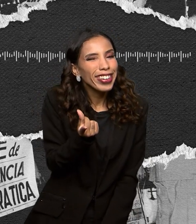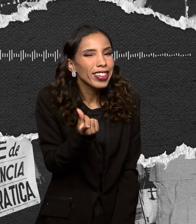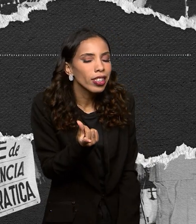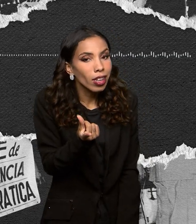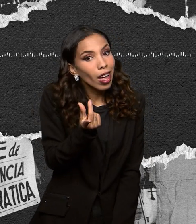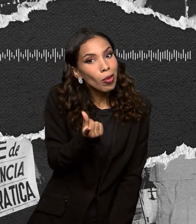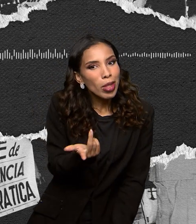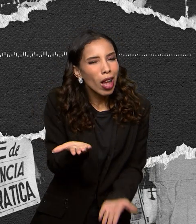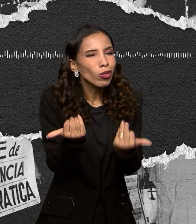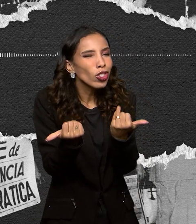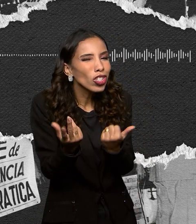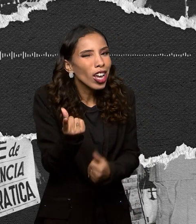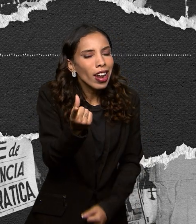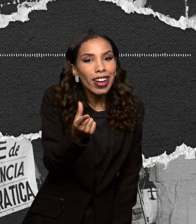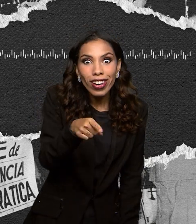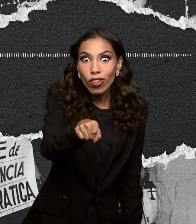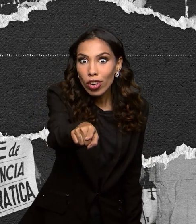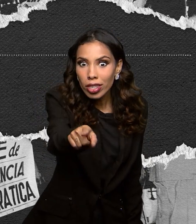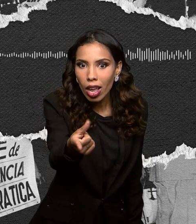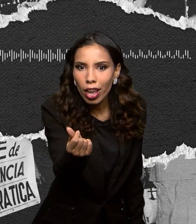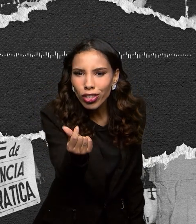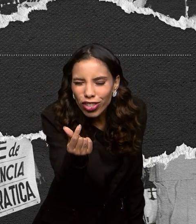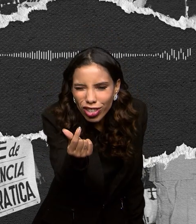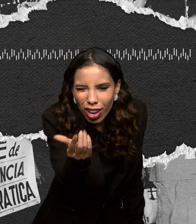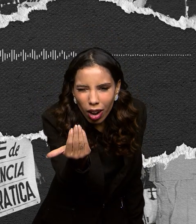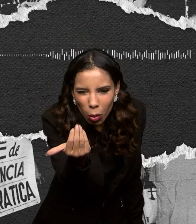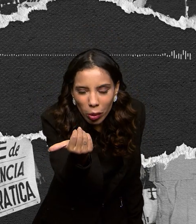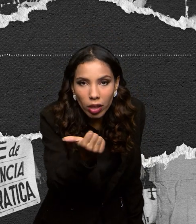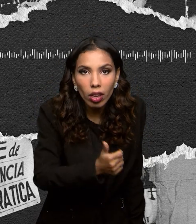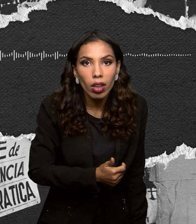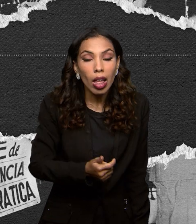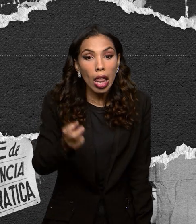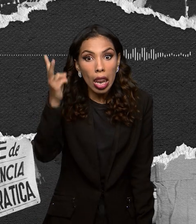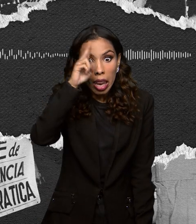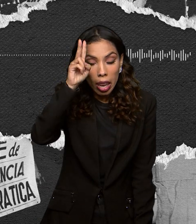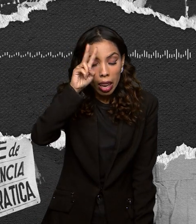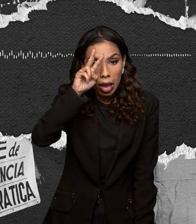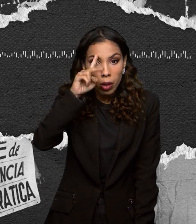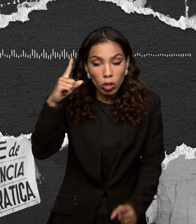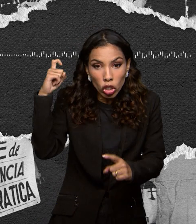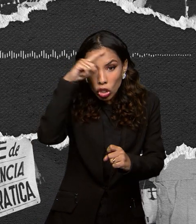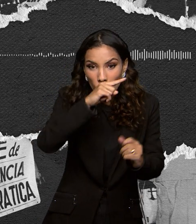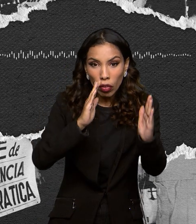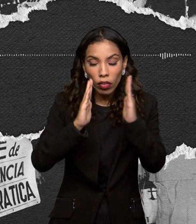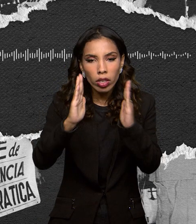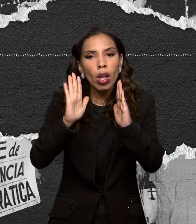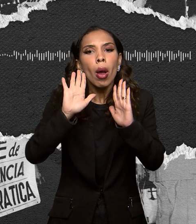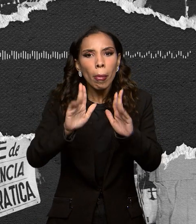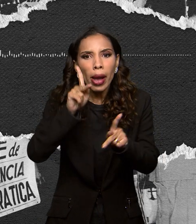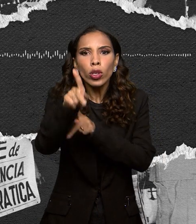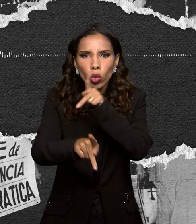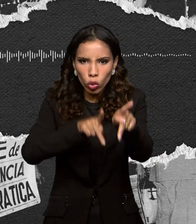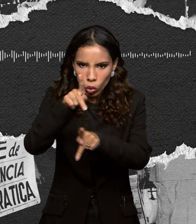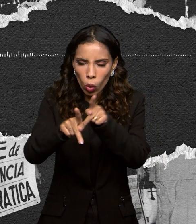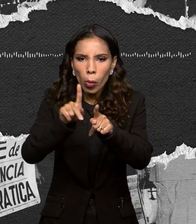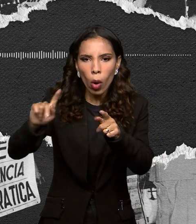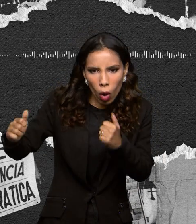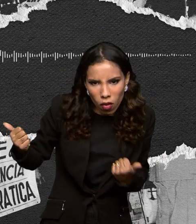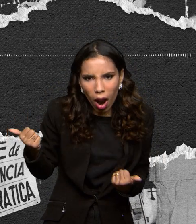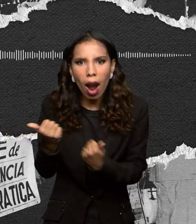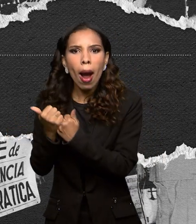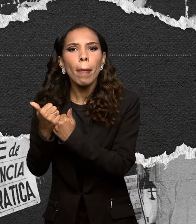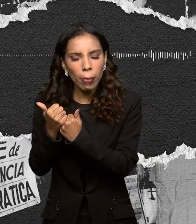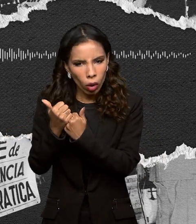Vamos lembrar que, mesmo com esse quadro difícil, Jango tinha apoio popular, principalmente no movimento sindical urbano e de